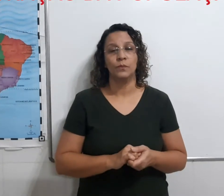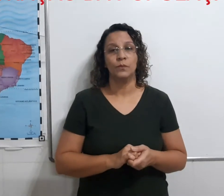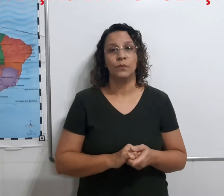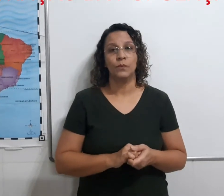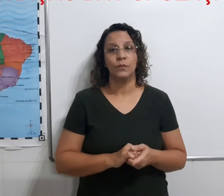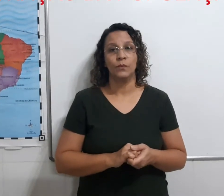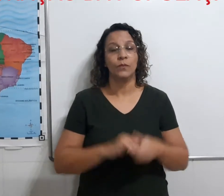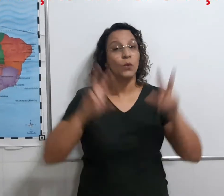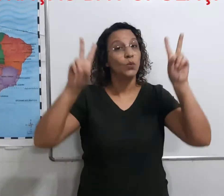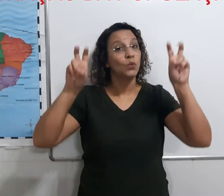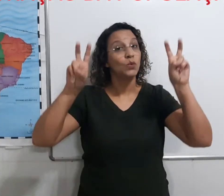Título: